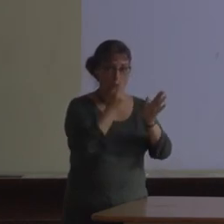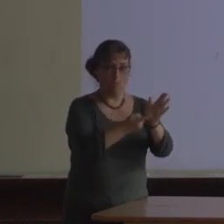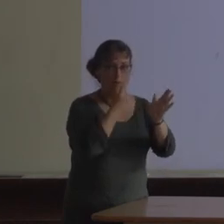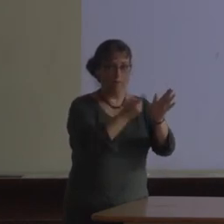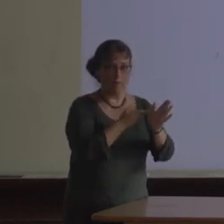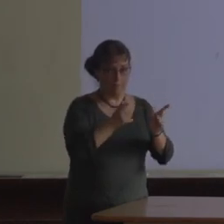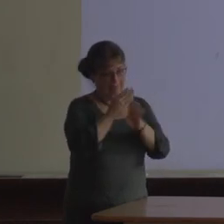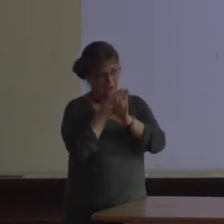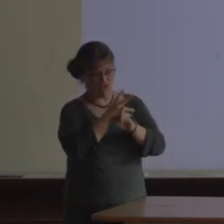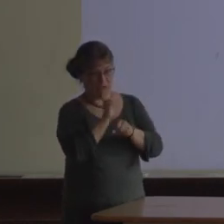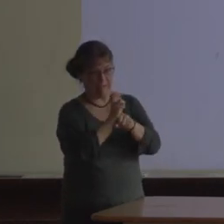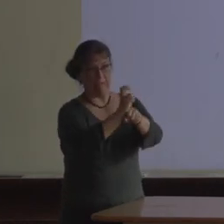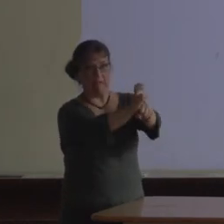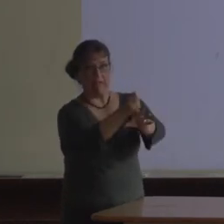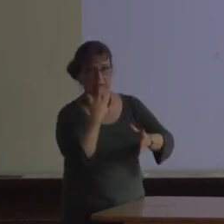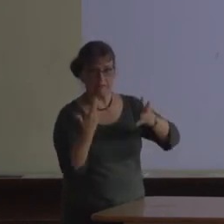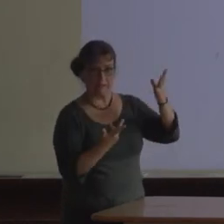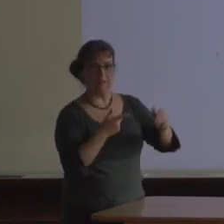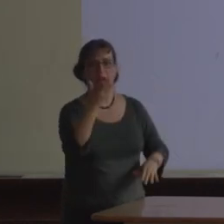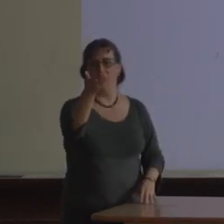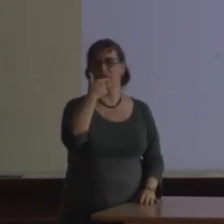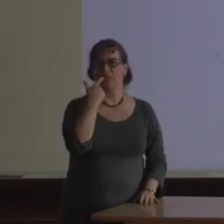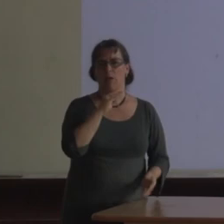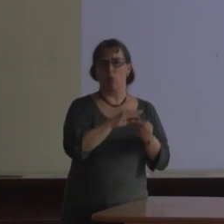D'accord. Donc tu avais un problème d'isolation entre tests. Ouais.